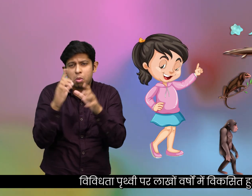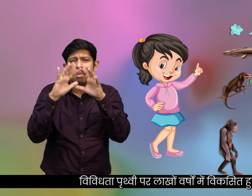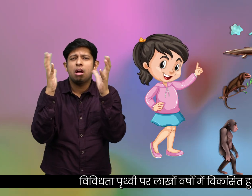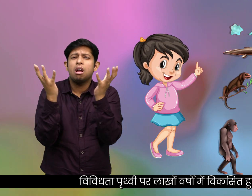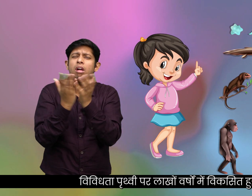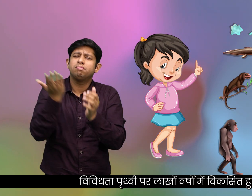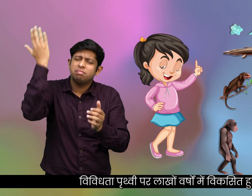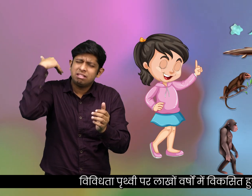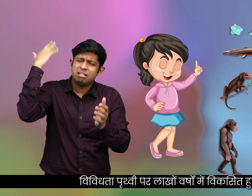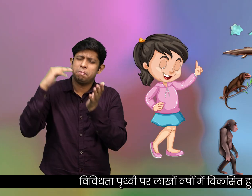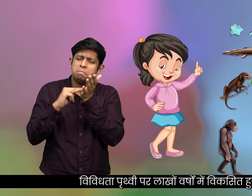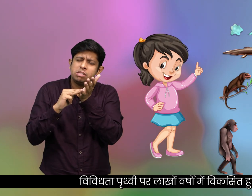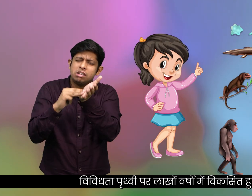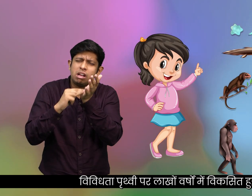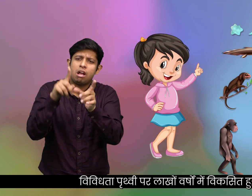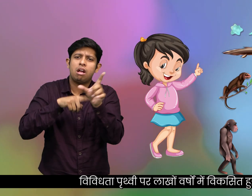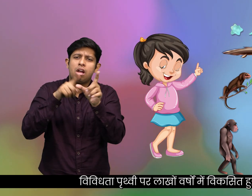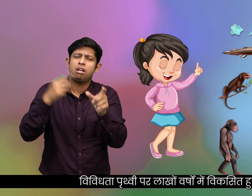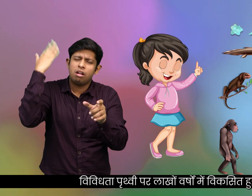लाखों वर्षों में विकसित होती है।